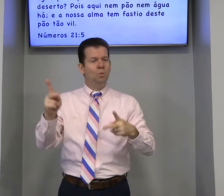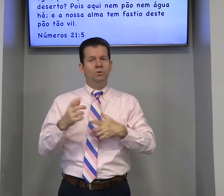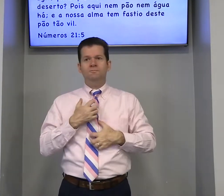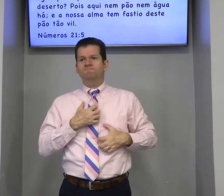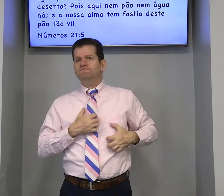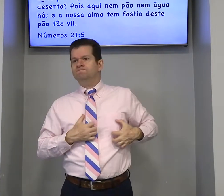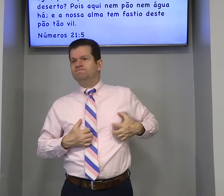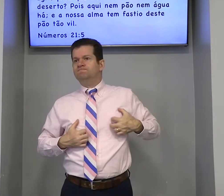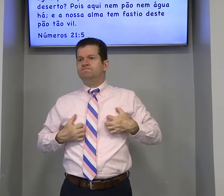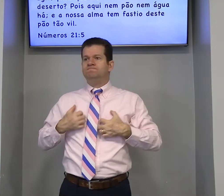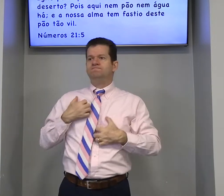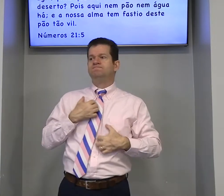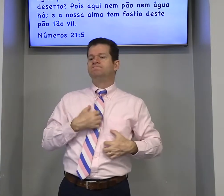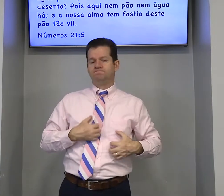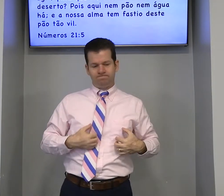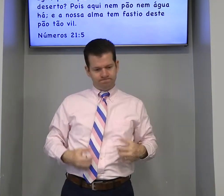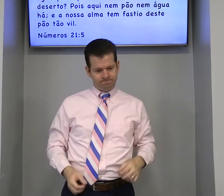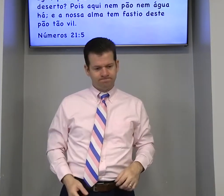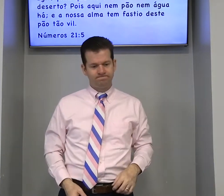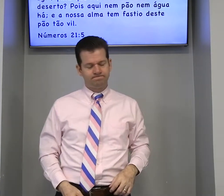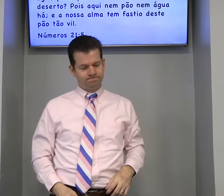povo entrou em desespero.